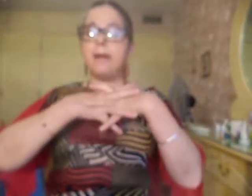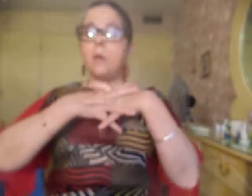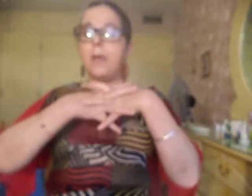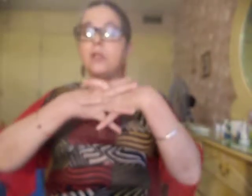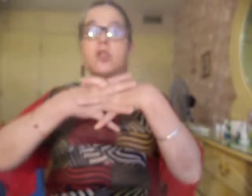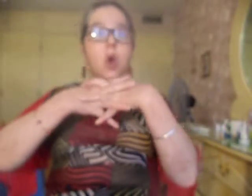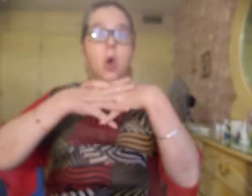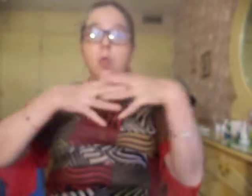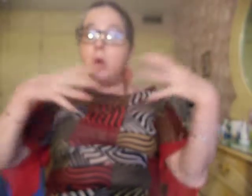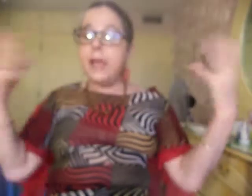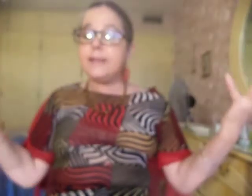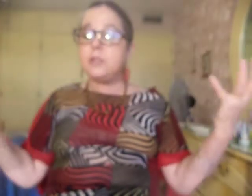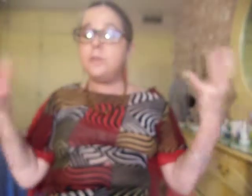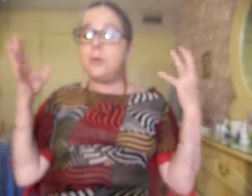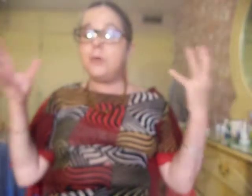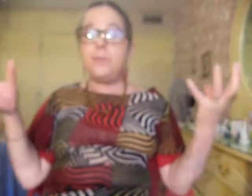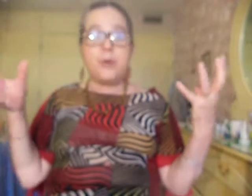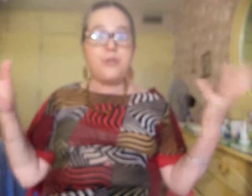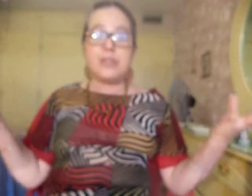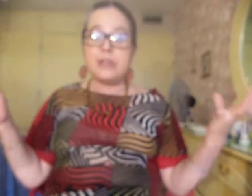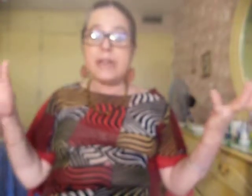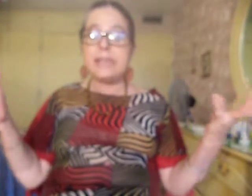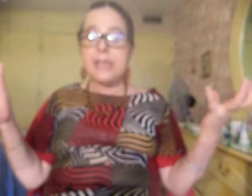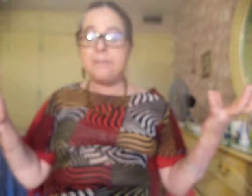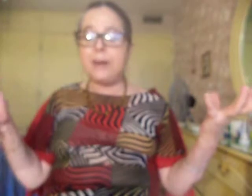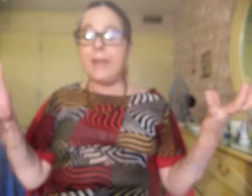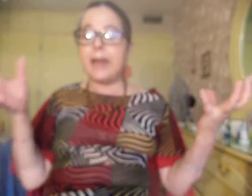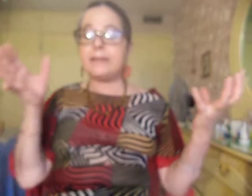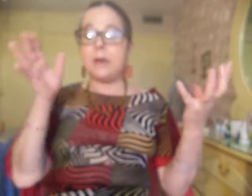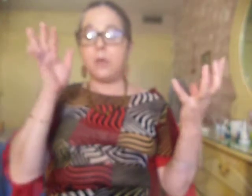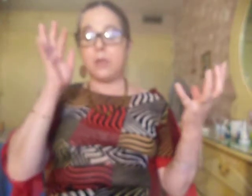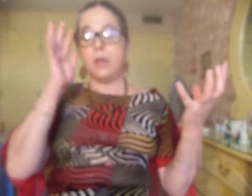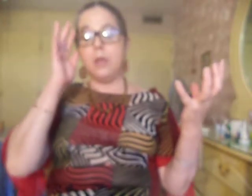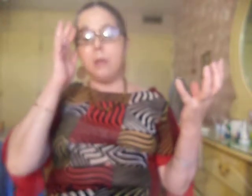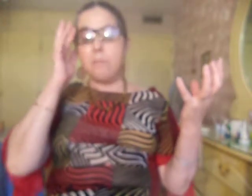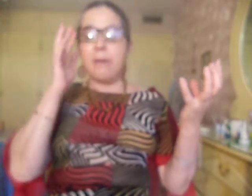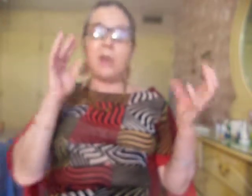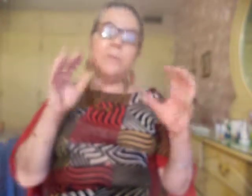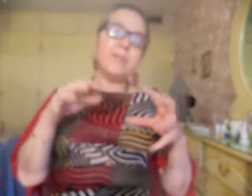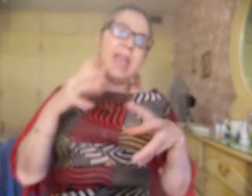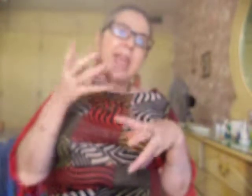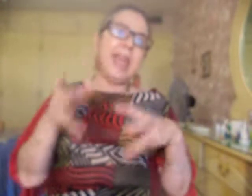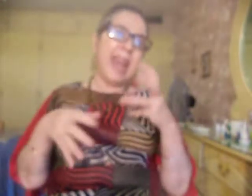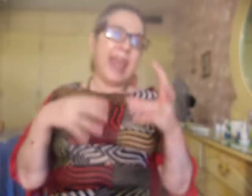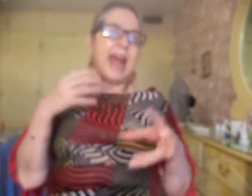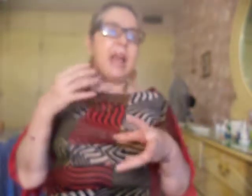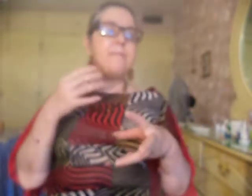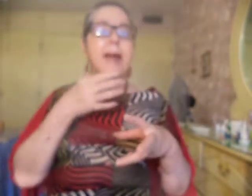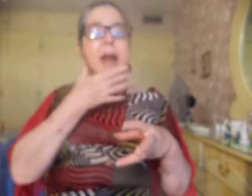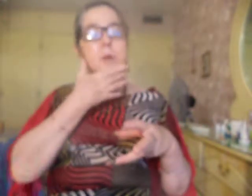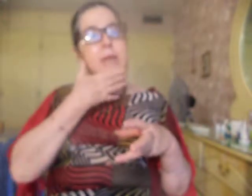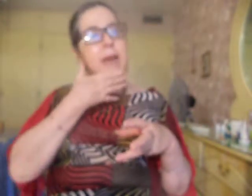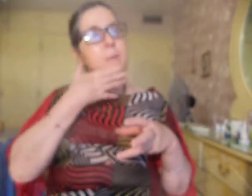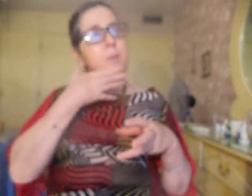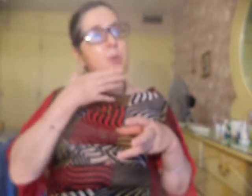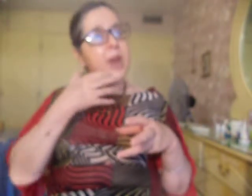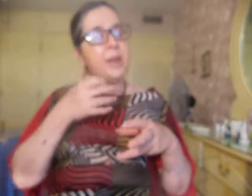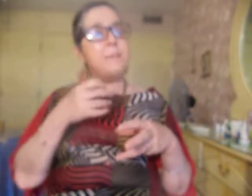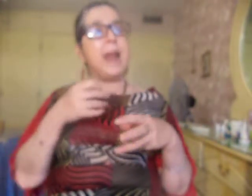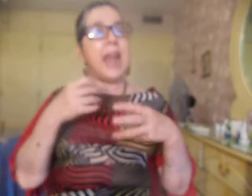evaluado todo esto por un profesional siempre de la salud. Pero en general, para un buen